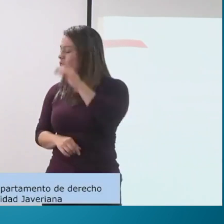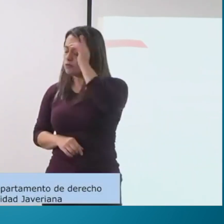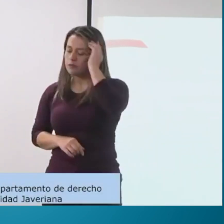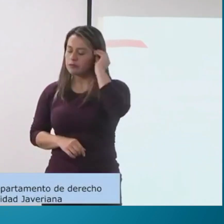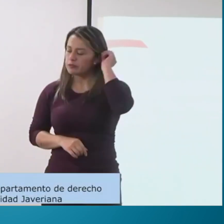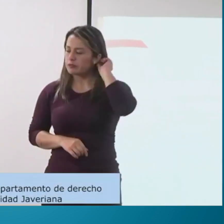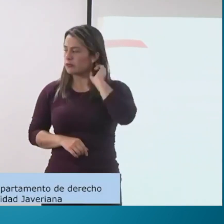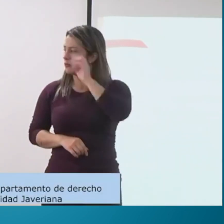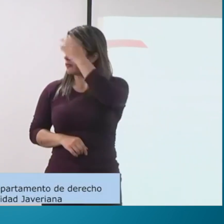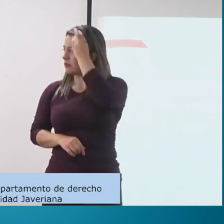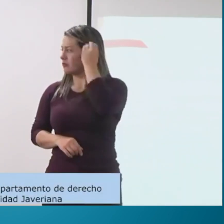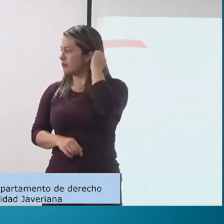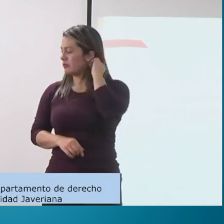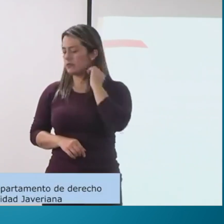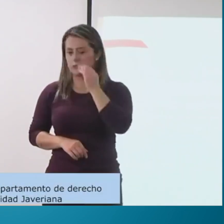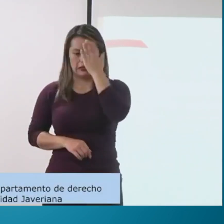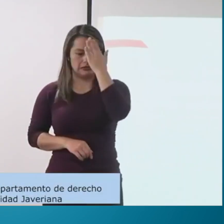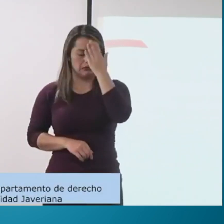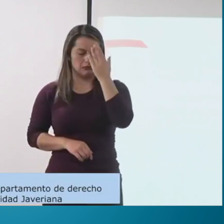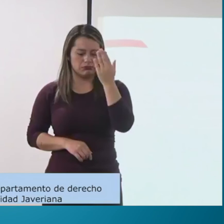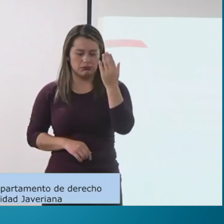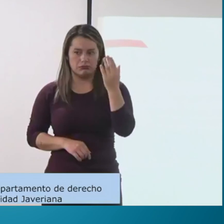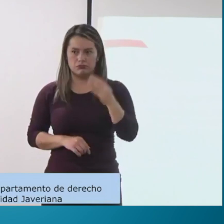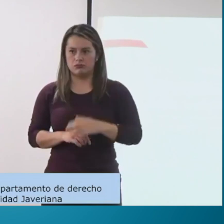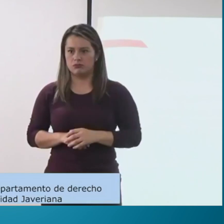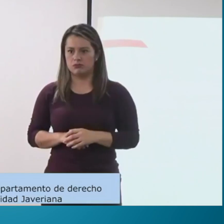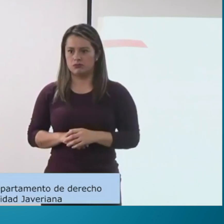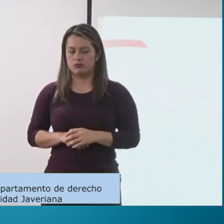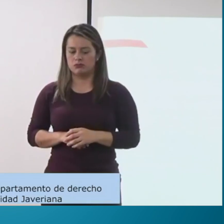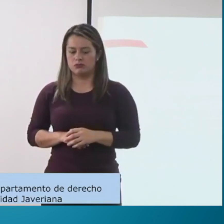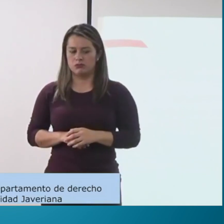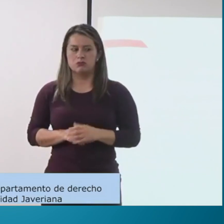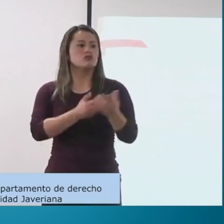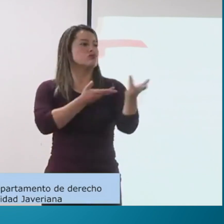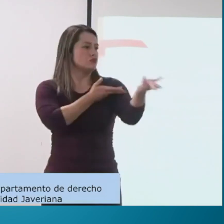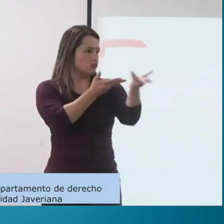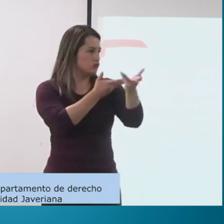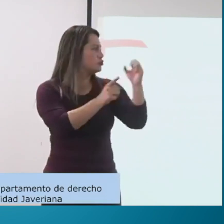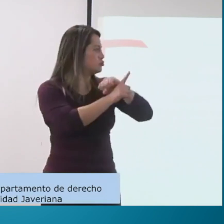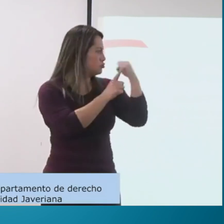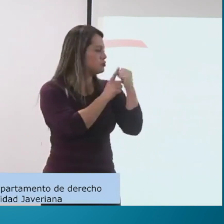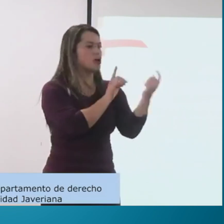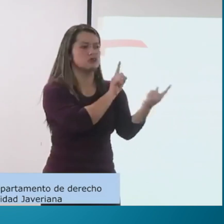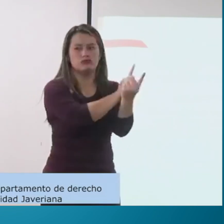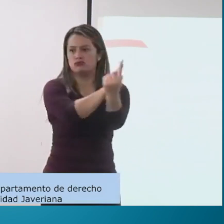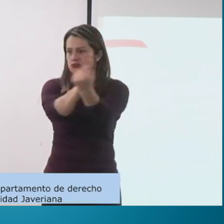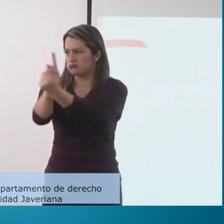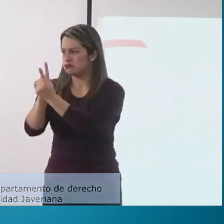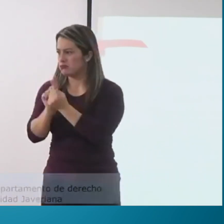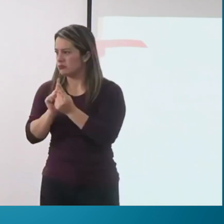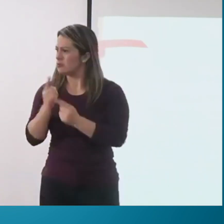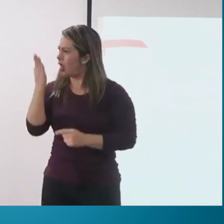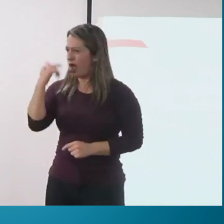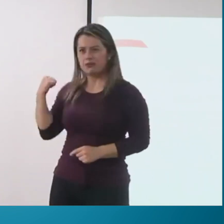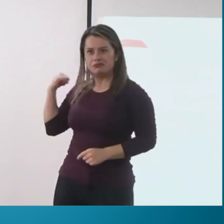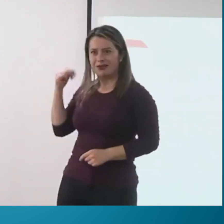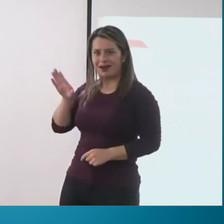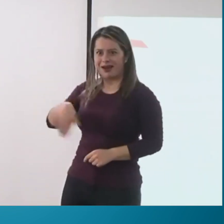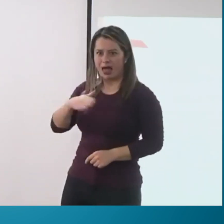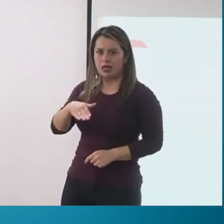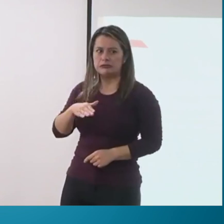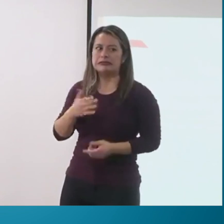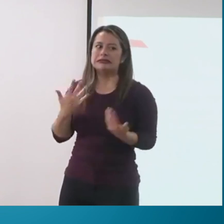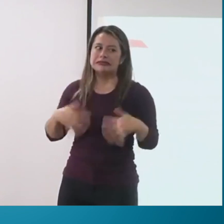parte personal en cuanto a relacionamiento con la sociedad, no quedó, por lo cual me parece que estamos